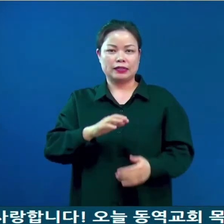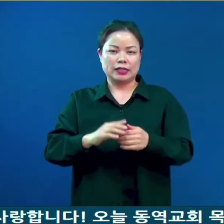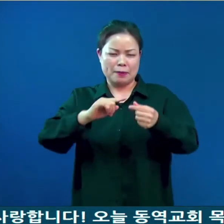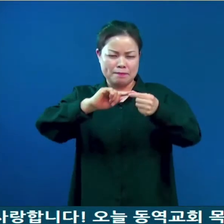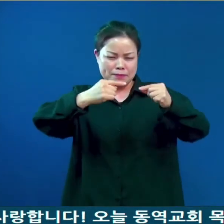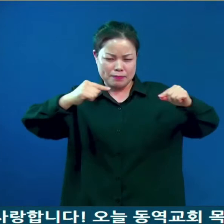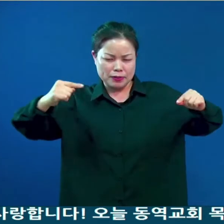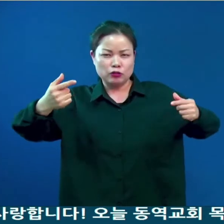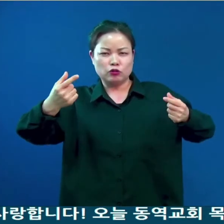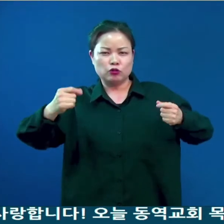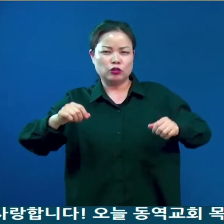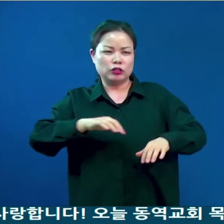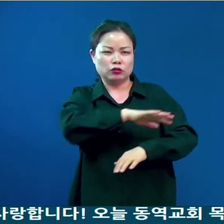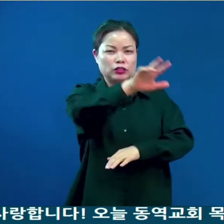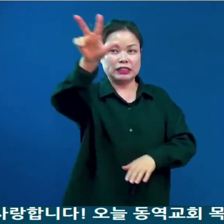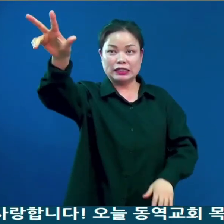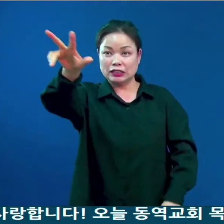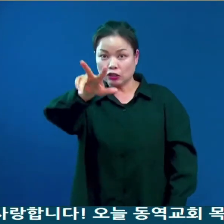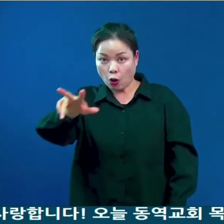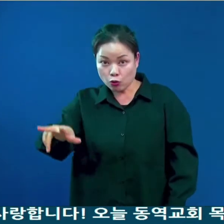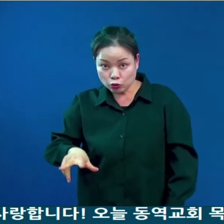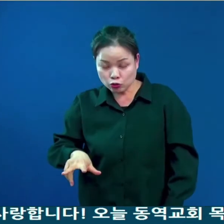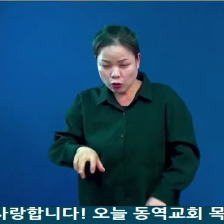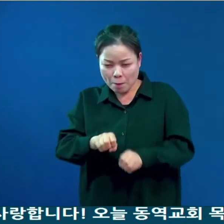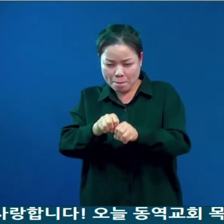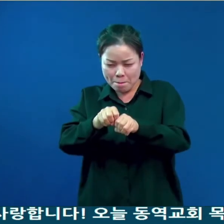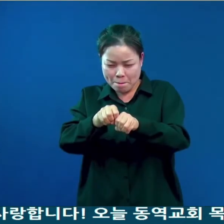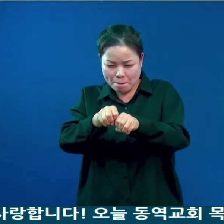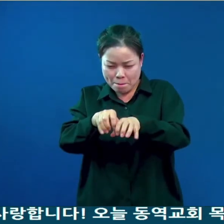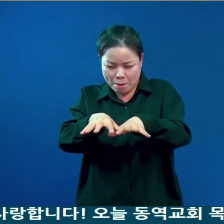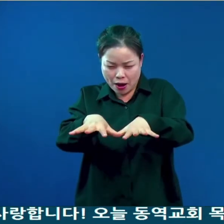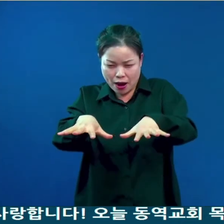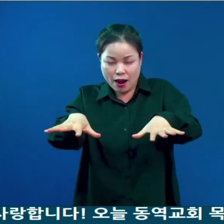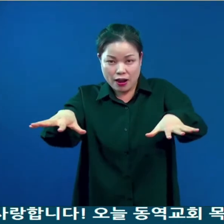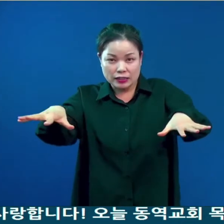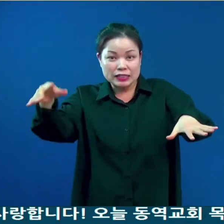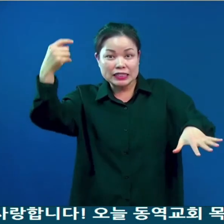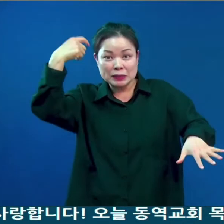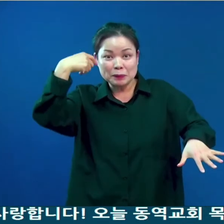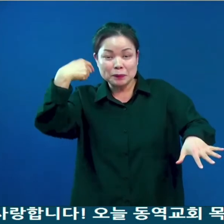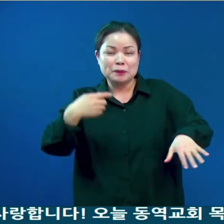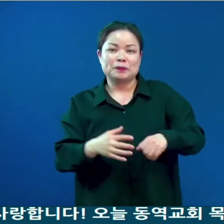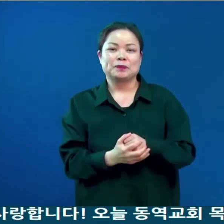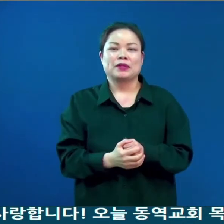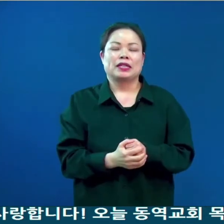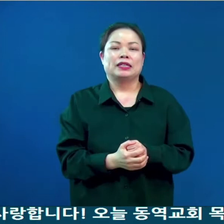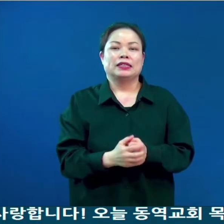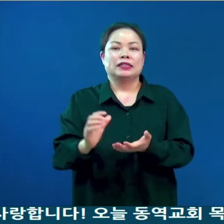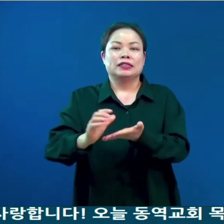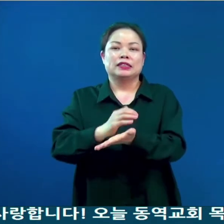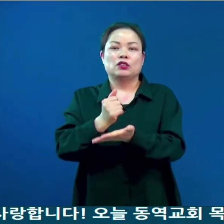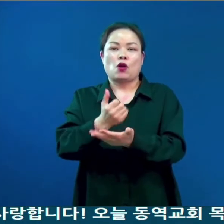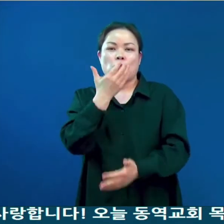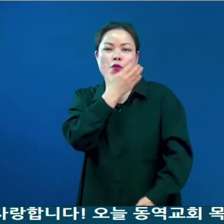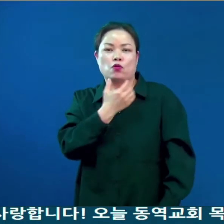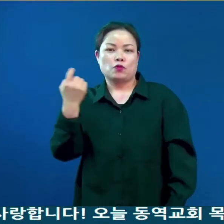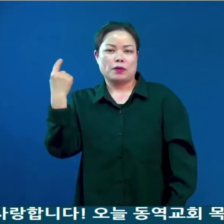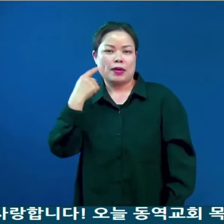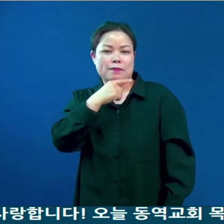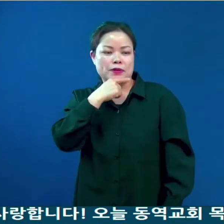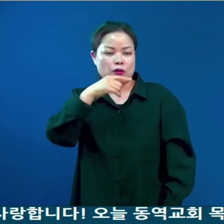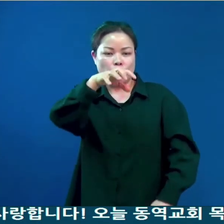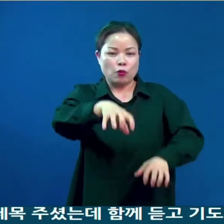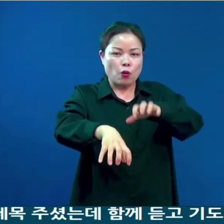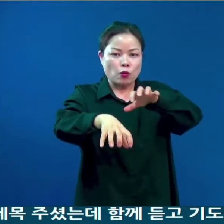실핏줄처럼 우리나라 전국으로 이렇게 퍼져 있는 느낌을 받았고요. 또 그렇게 그리스도의 복음의 피가